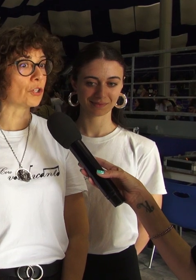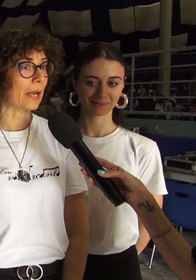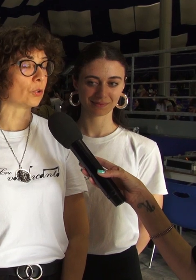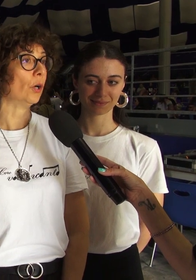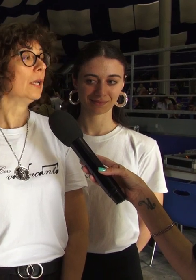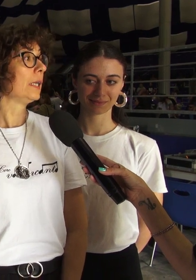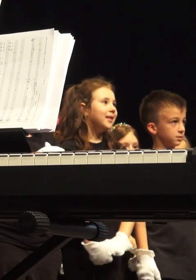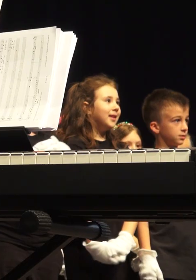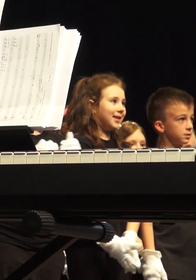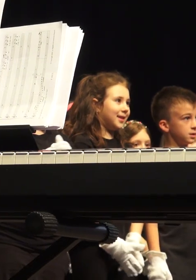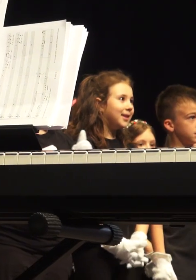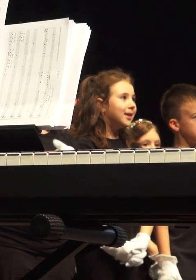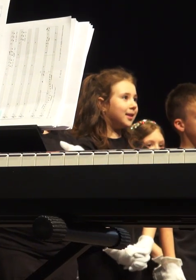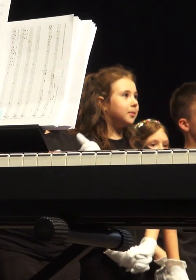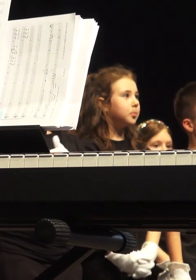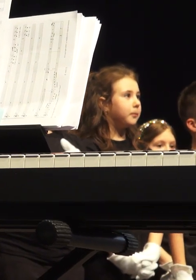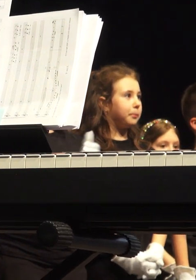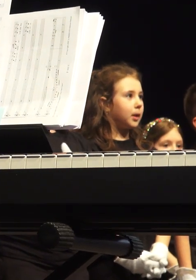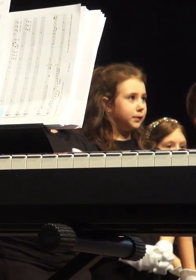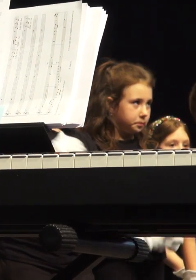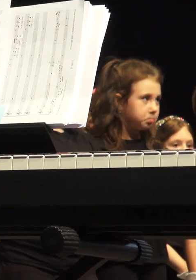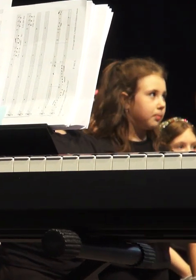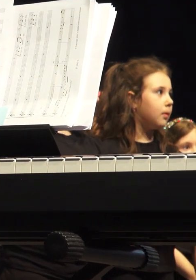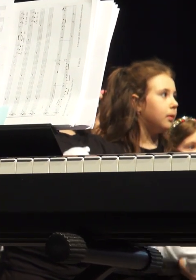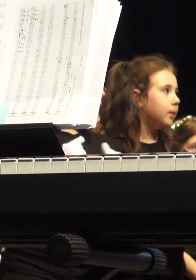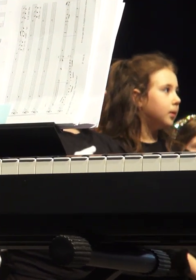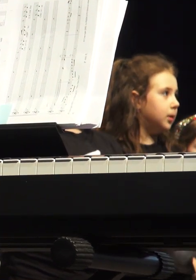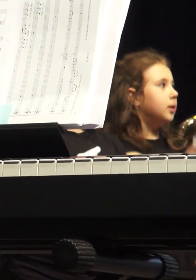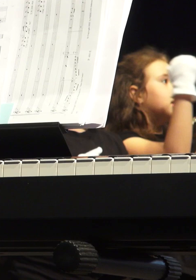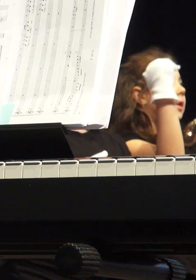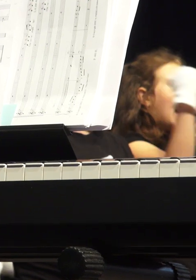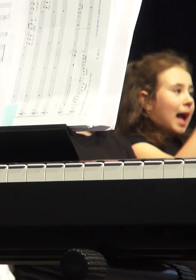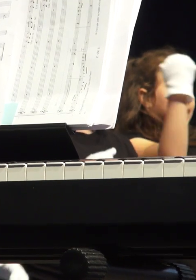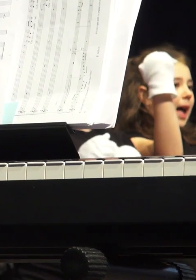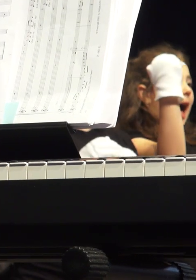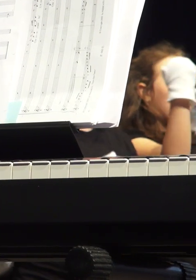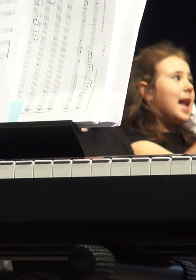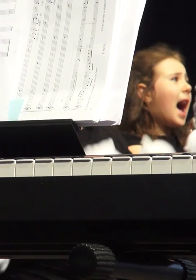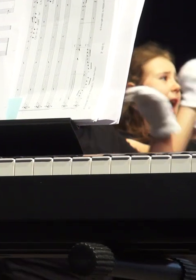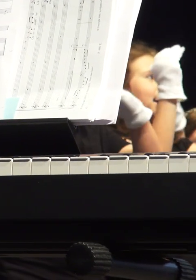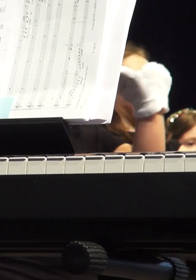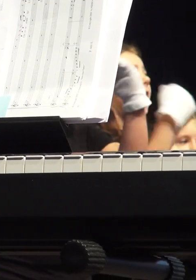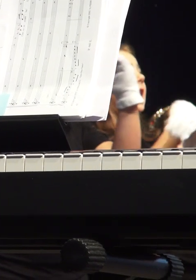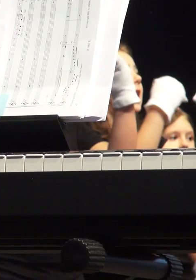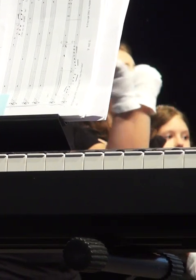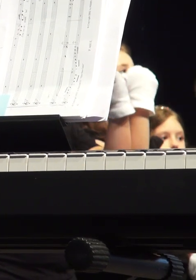progetto inclusivo di integrazione, ma anche andando all'aspetto corale, proprio all'educazione all